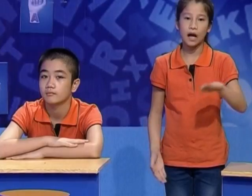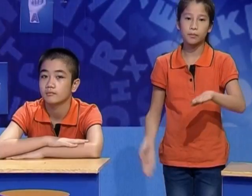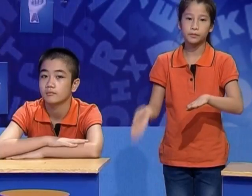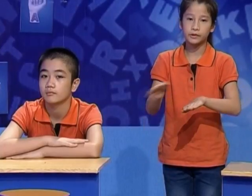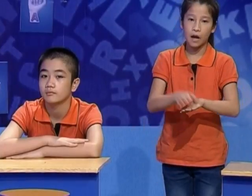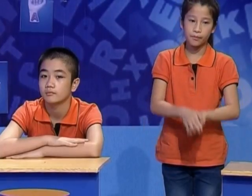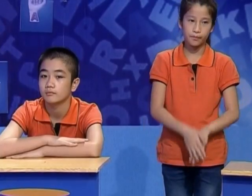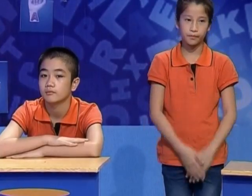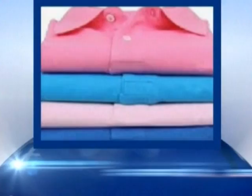gấp quần áo nhé.